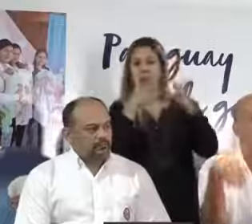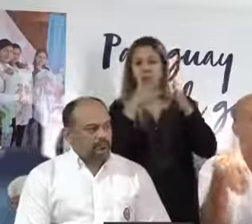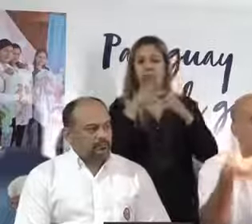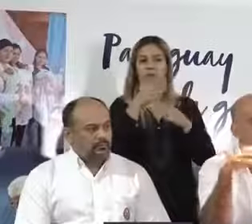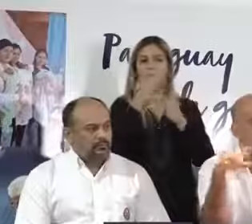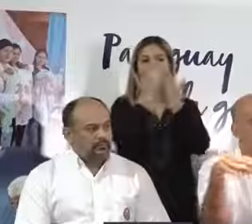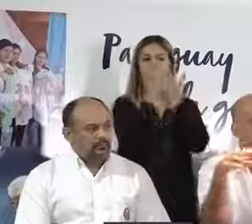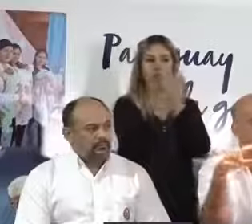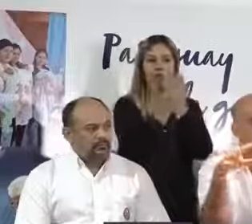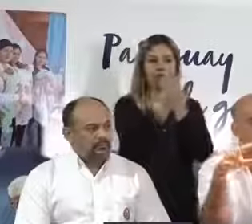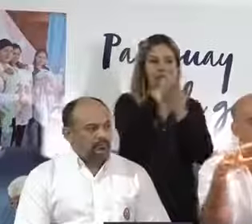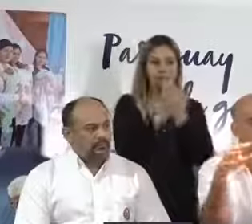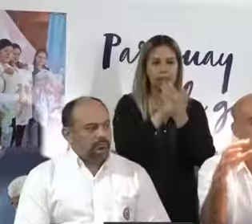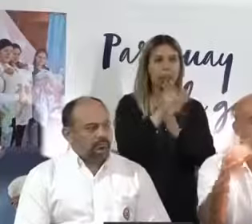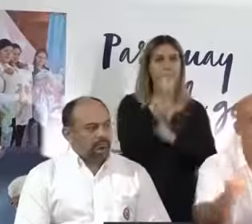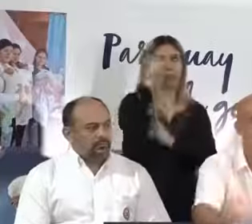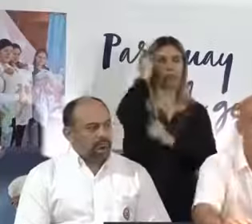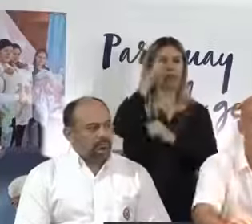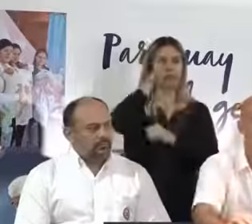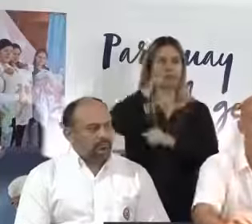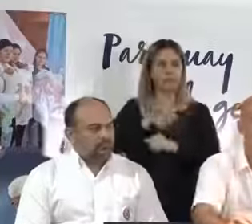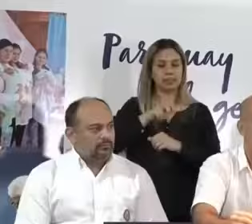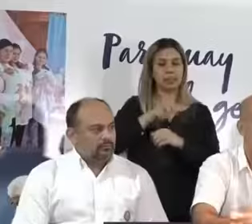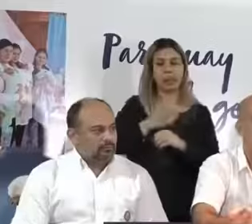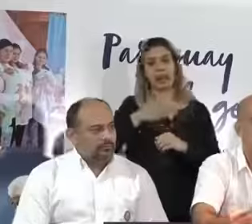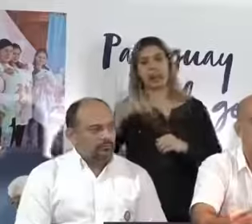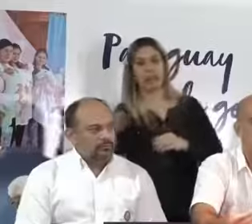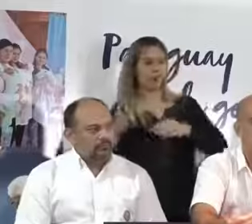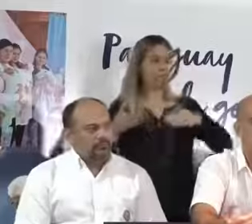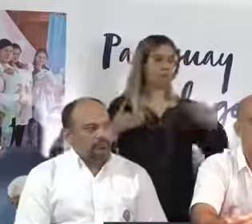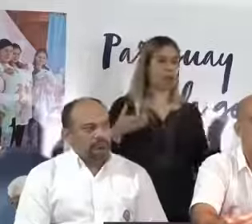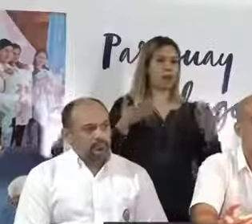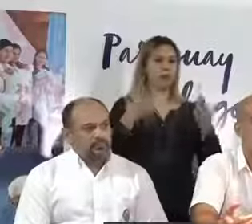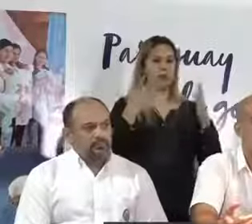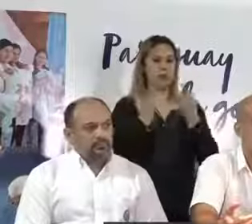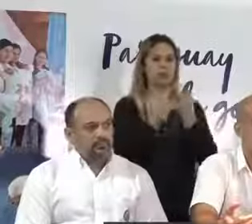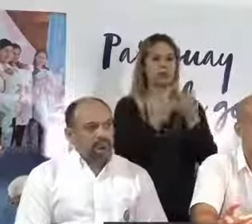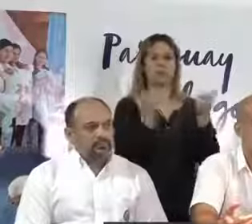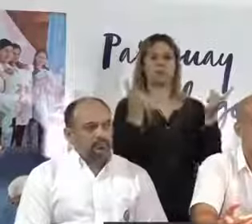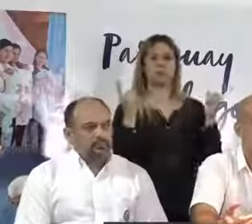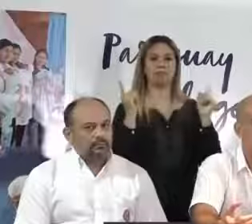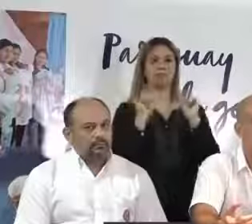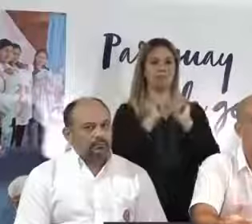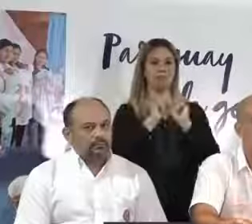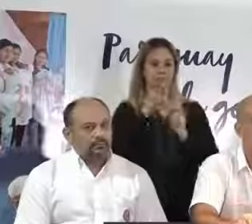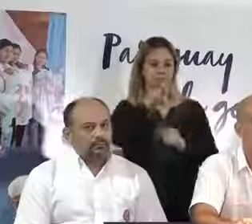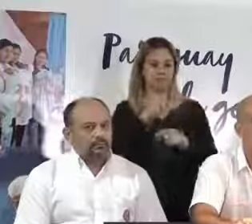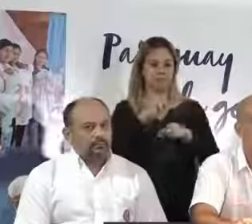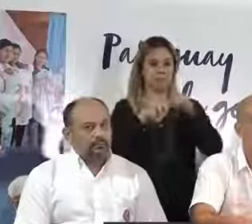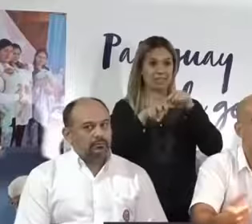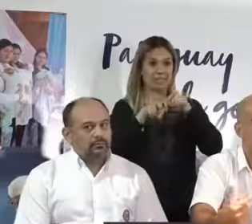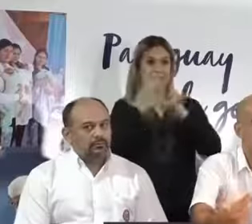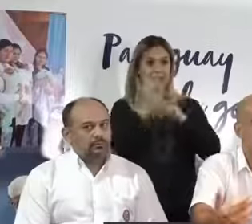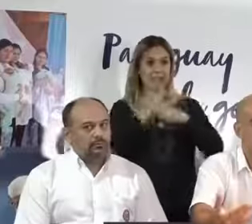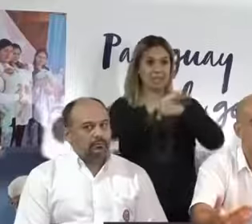por detrás en cierto radio del paciente, y a partir de ahí se hace el contacto con estas personas,